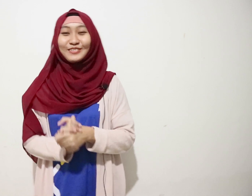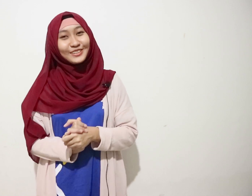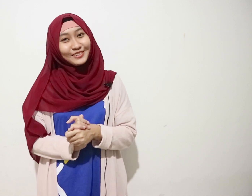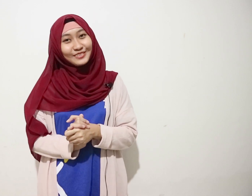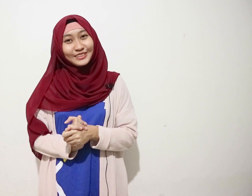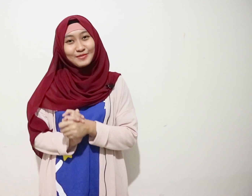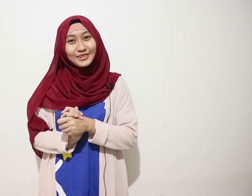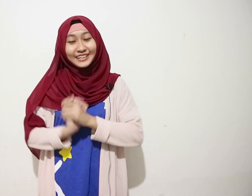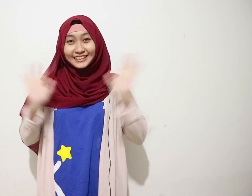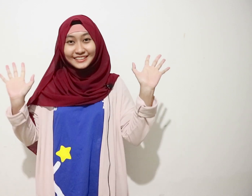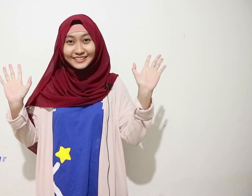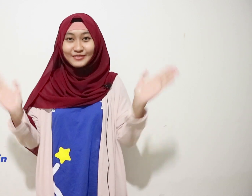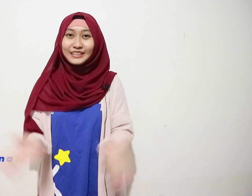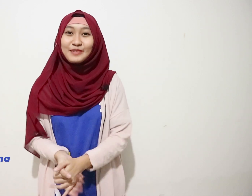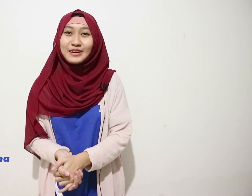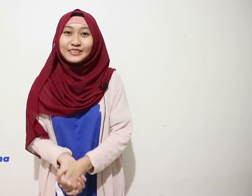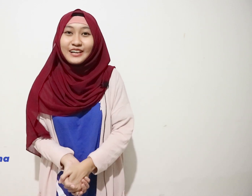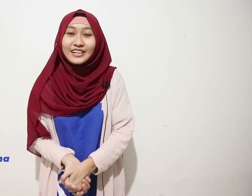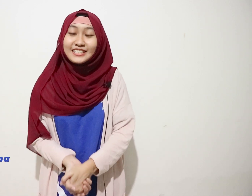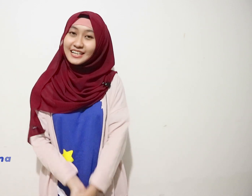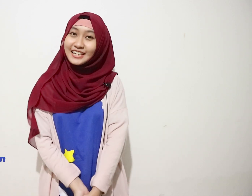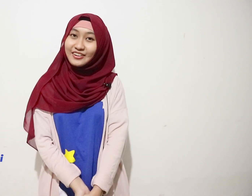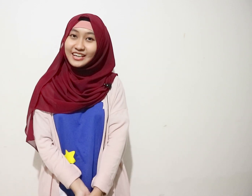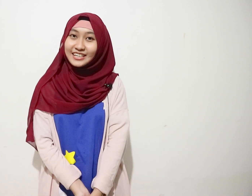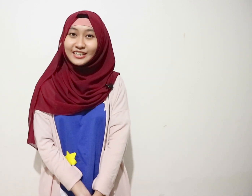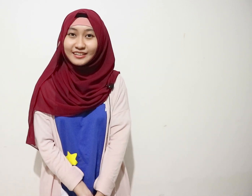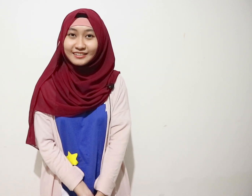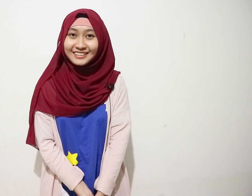Assalamualaikum warahmatullahi wabarakatuh. Welcome back to Ayo Cerdas Indonesia.